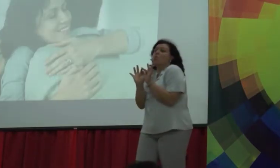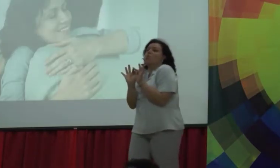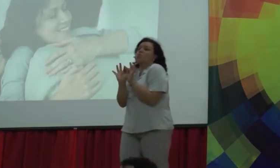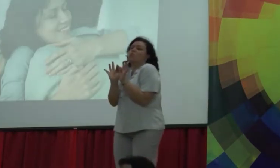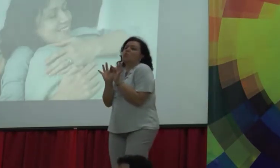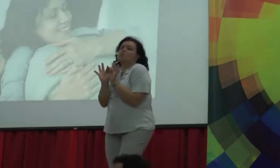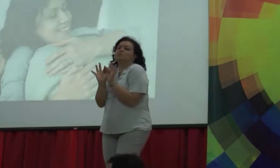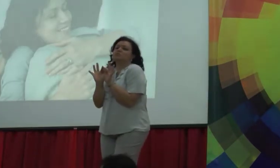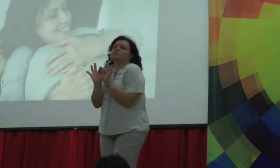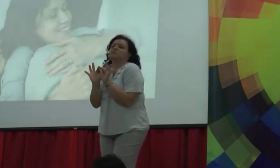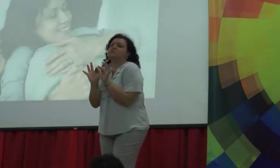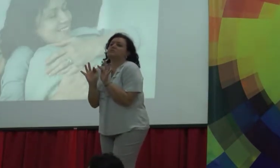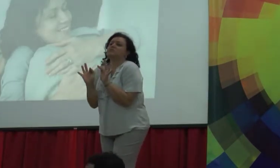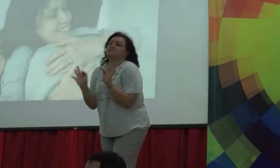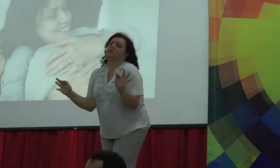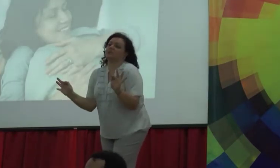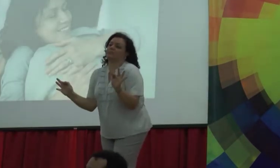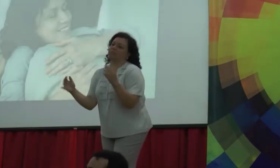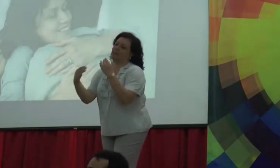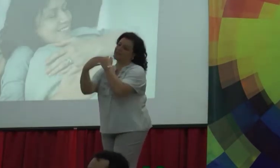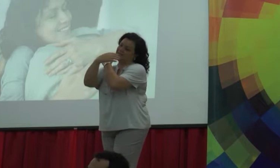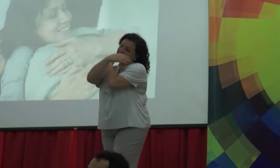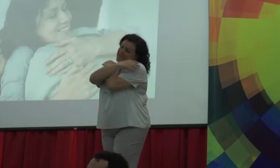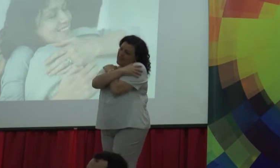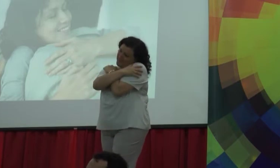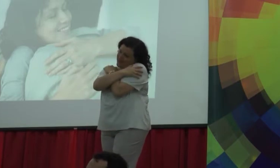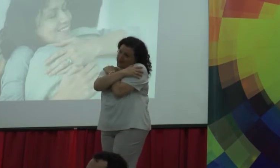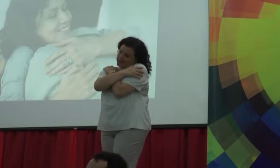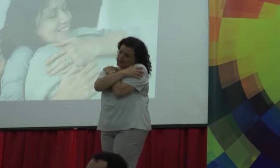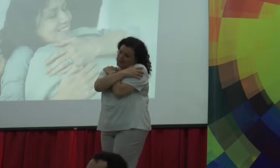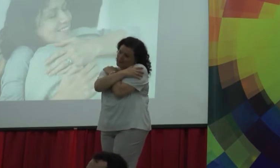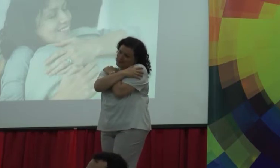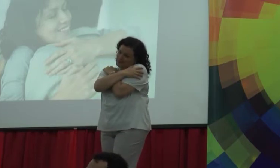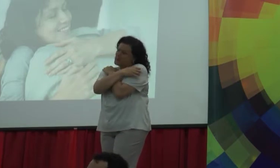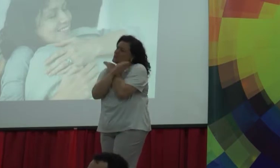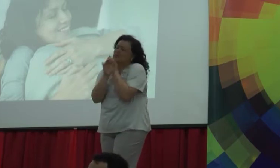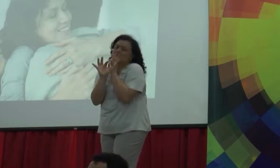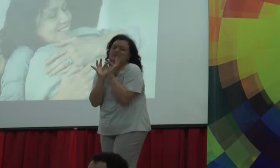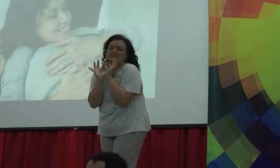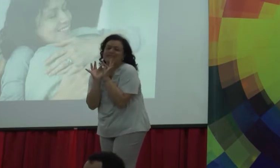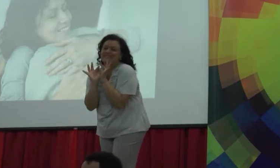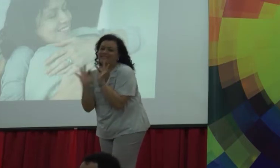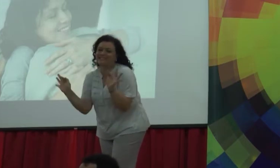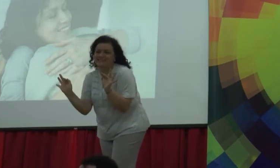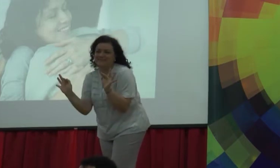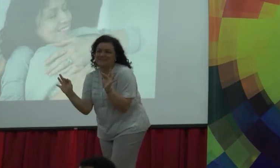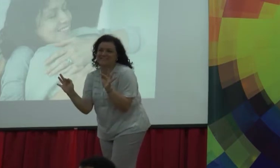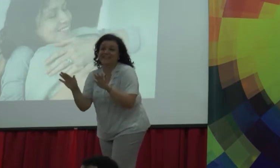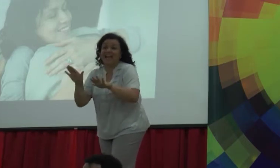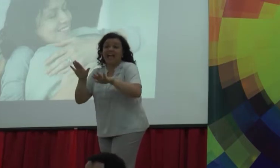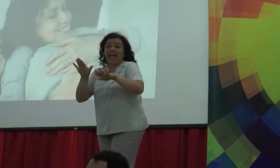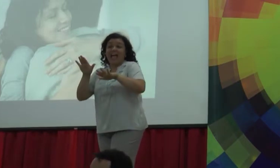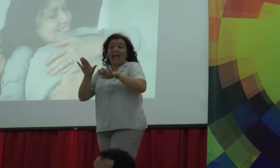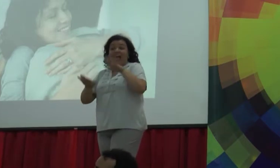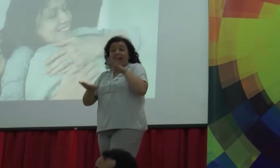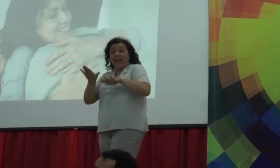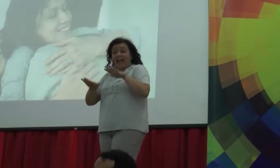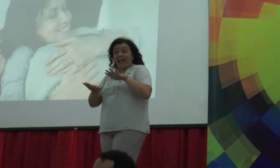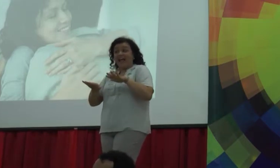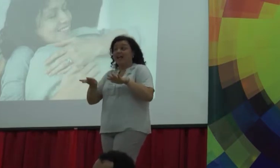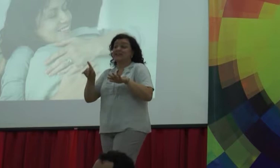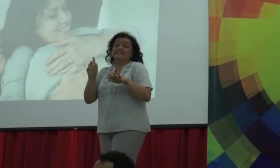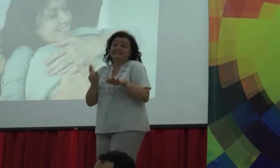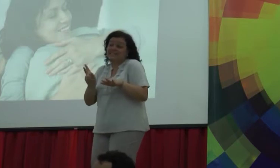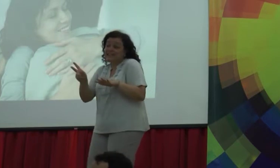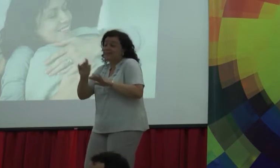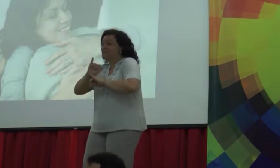Então, olha a simplicidade de um abraço. É tão